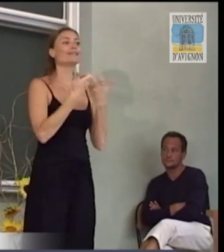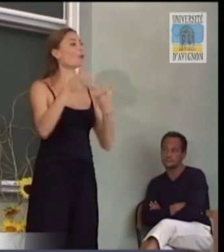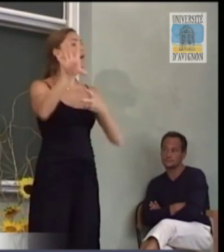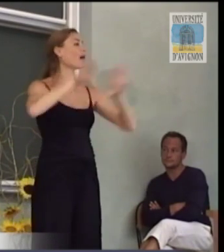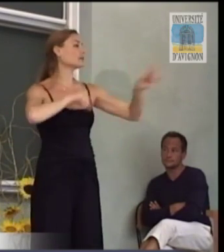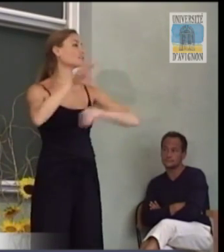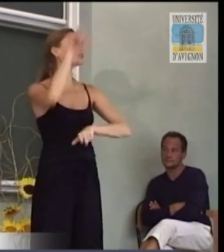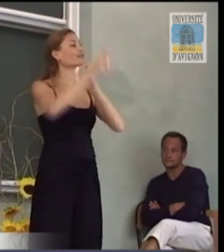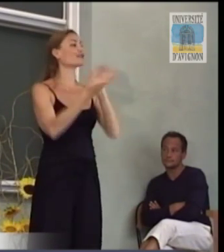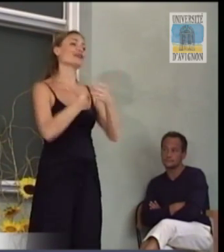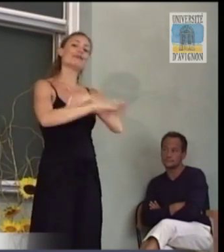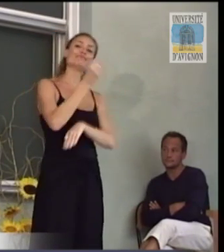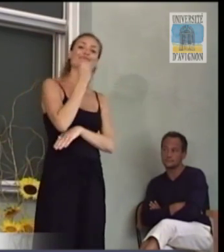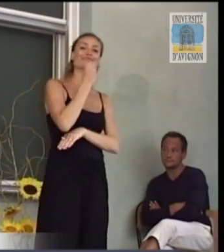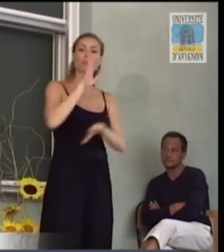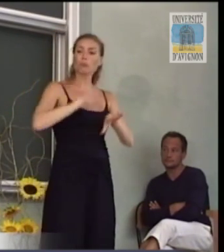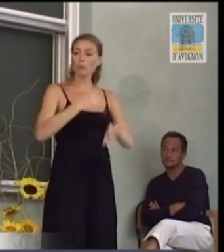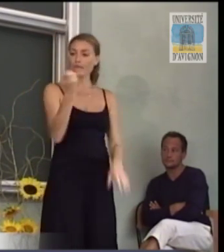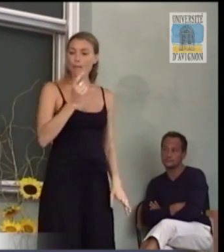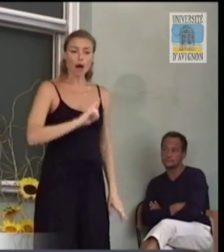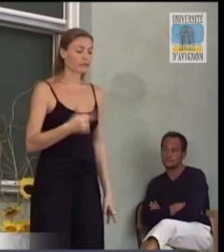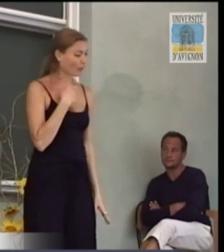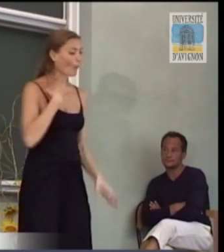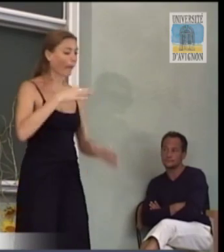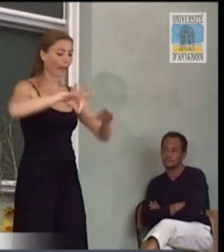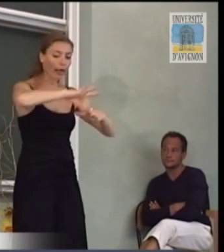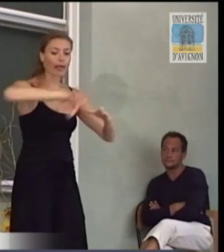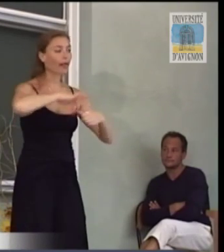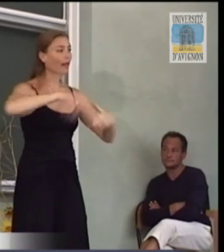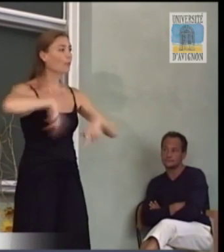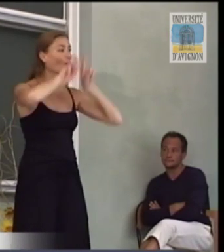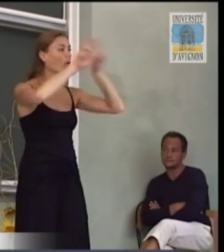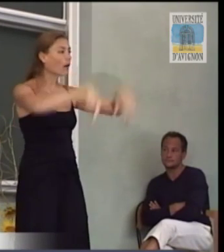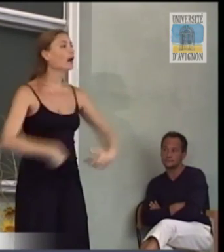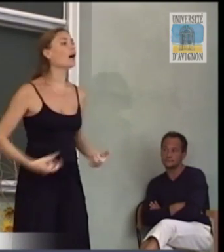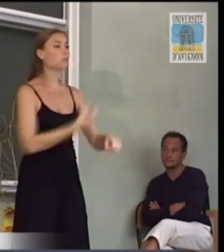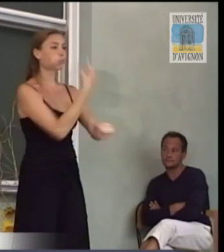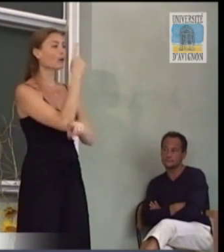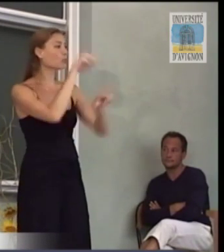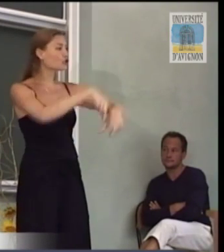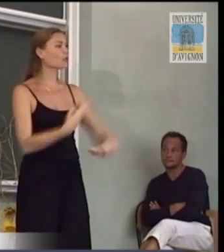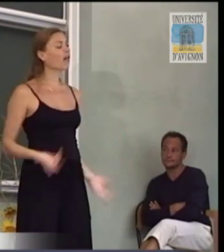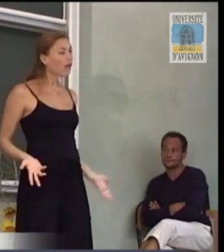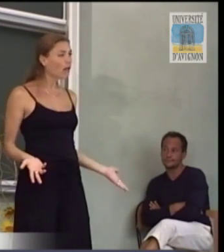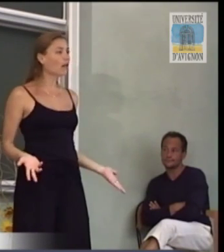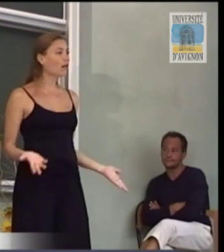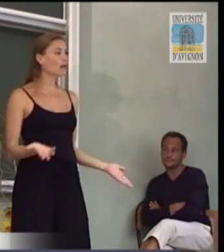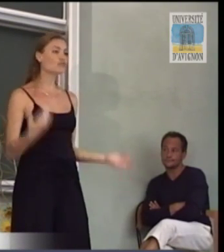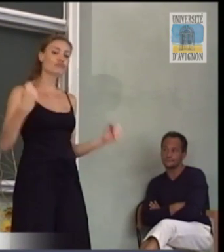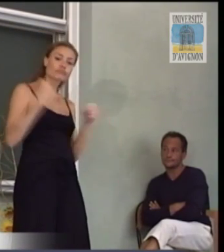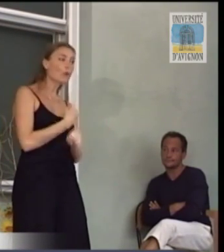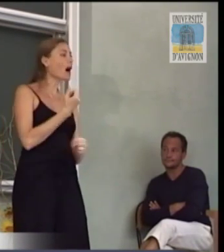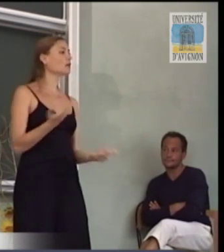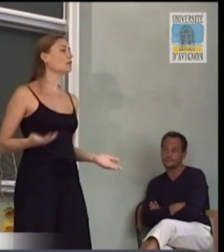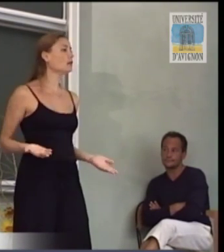pas. Au bout d'un moment, vous vous dites, j'ai fait de la bouffe pour rien. Et vous jetez, avec la notion que c'est dommage, on